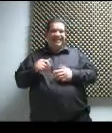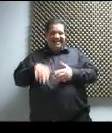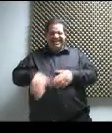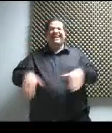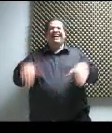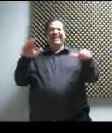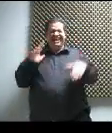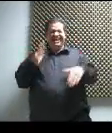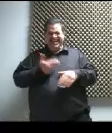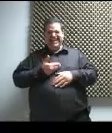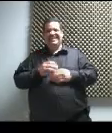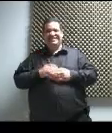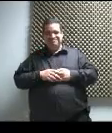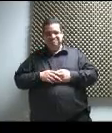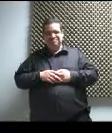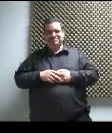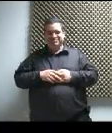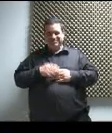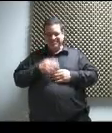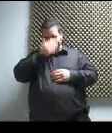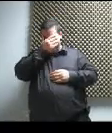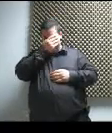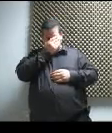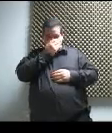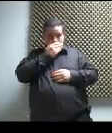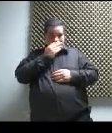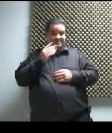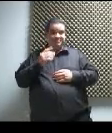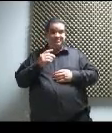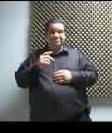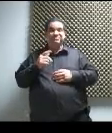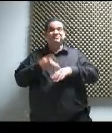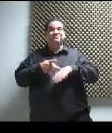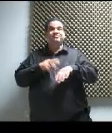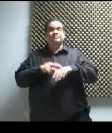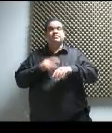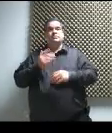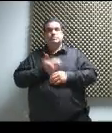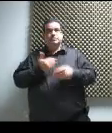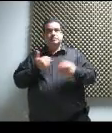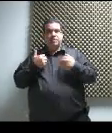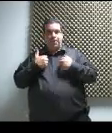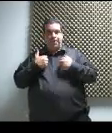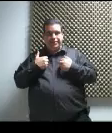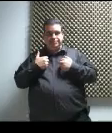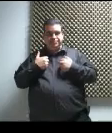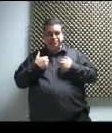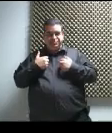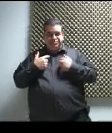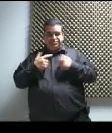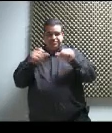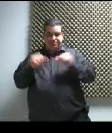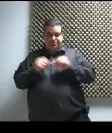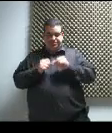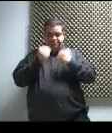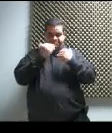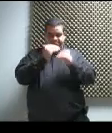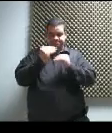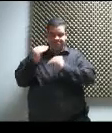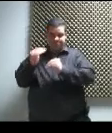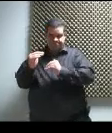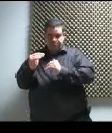¿Cuánta certeza tiene eso o es un Yo me agaché mucho. Bueno, en Puerto Rico nosotros tenemos una serie de zonas limítrofes y son